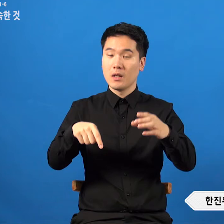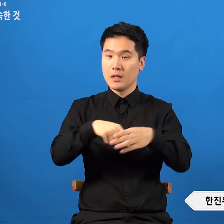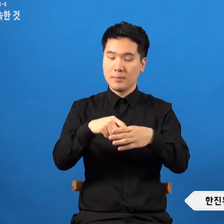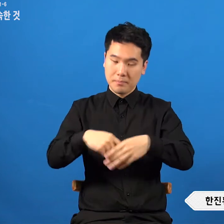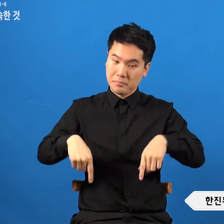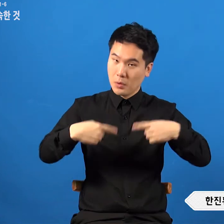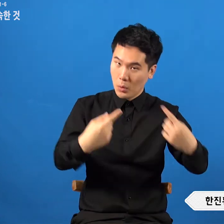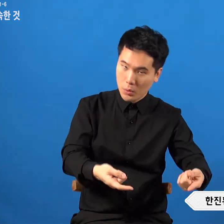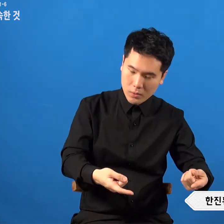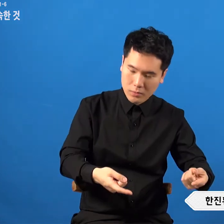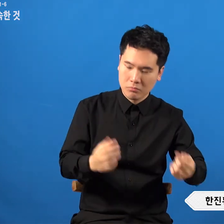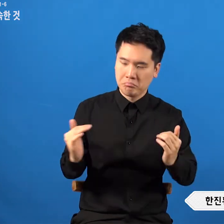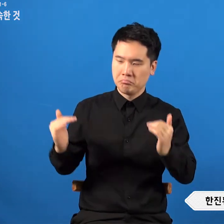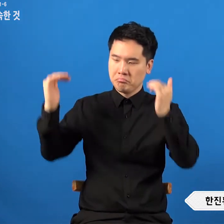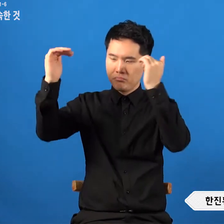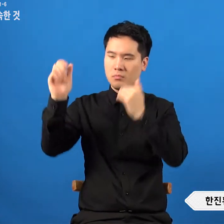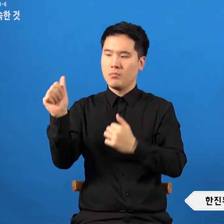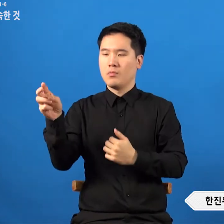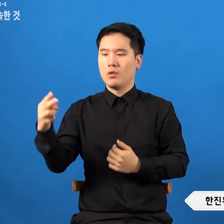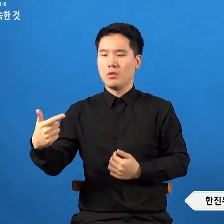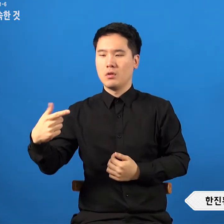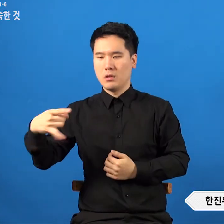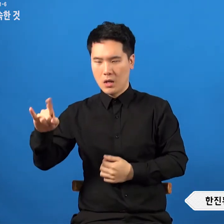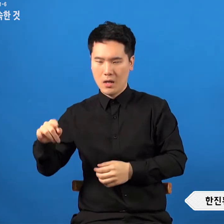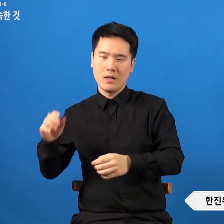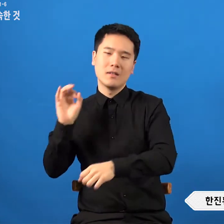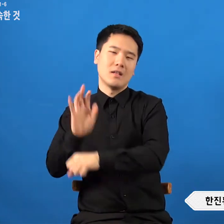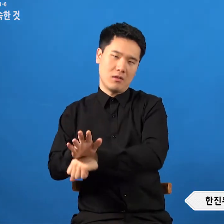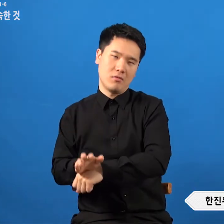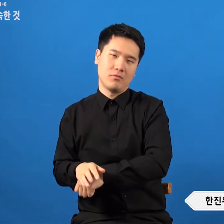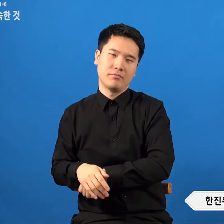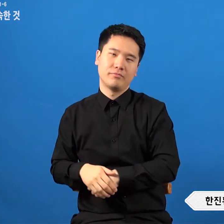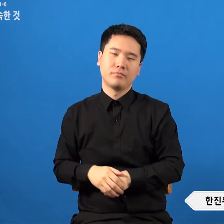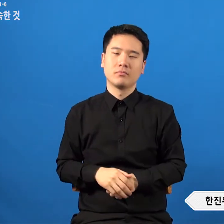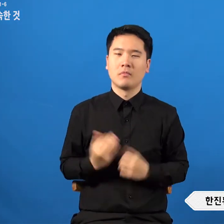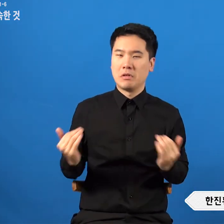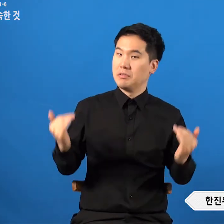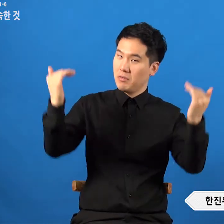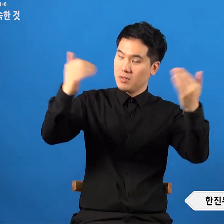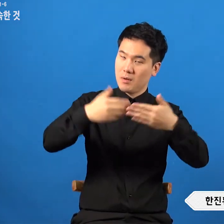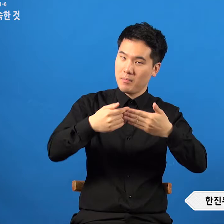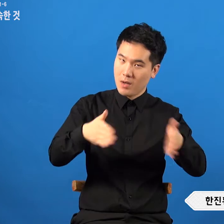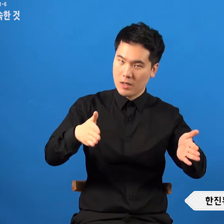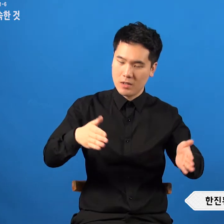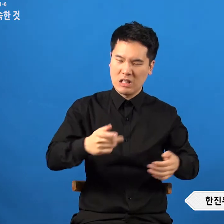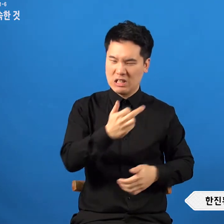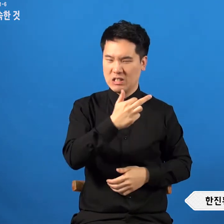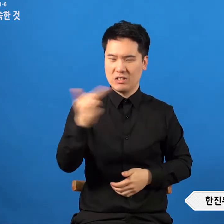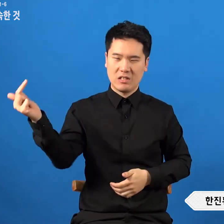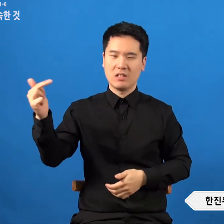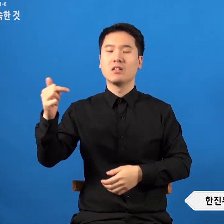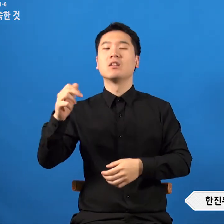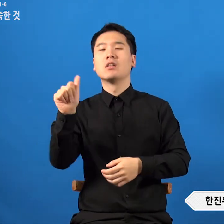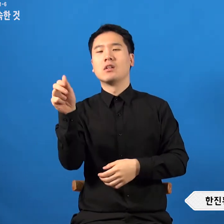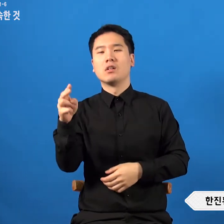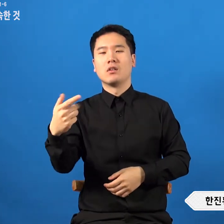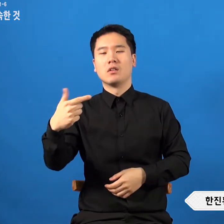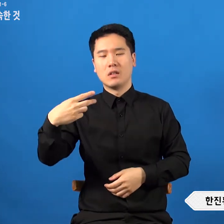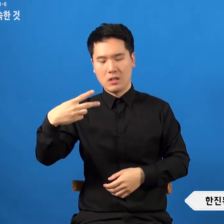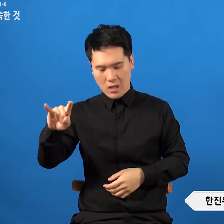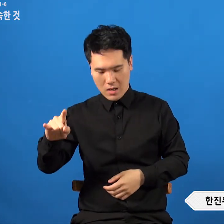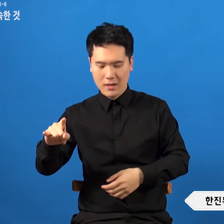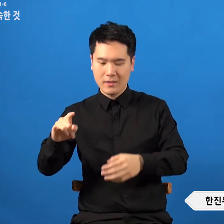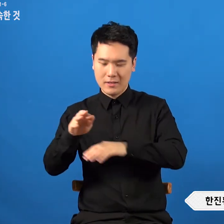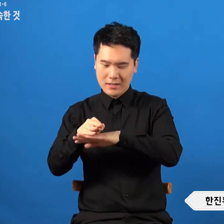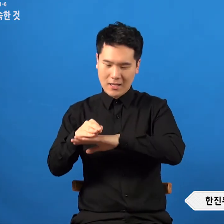스스로 현대차를 사는 것, 새가족반은 소형 현대차를 사는 것, 성장반은 중대형 현대차를 사는 것,